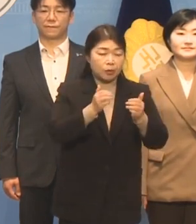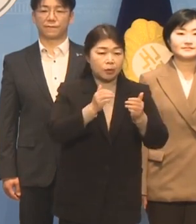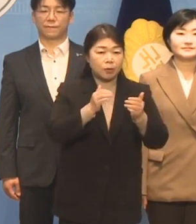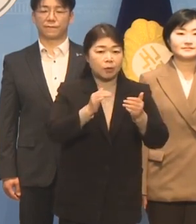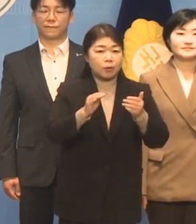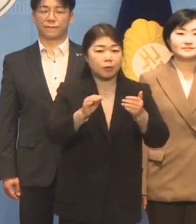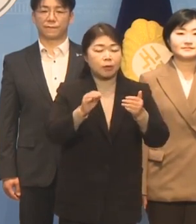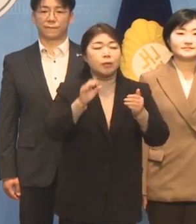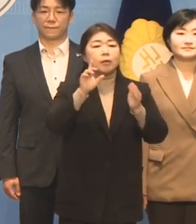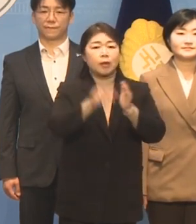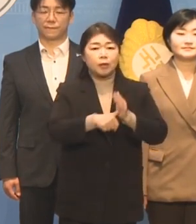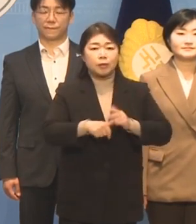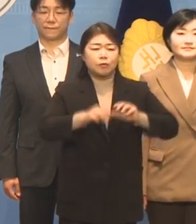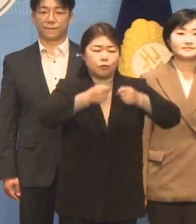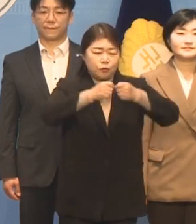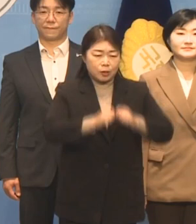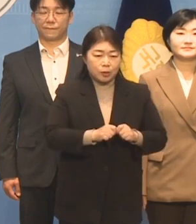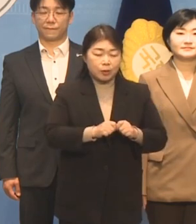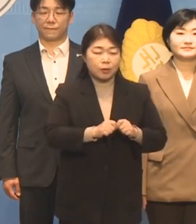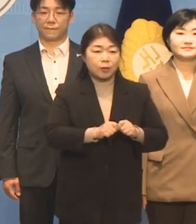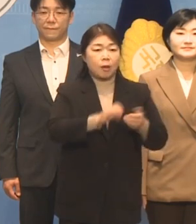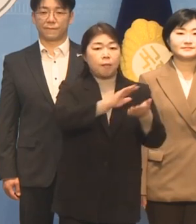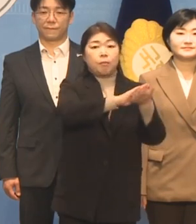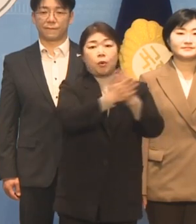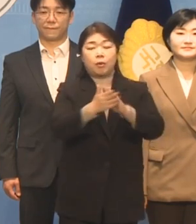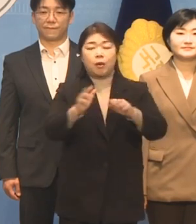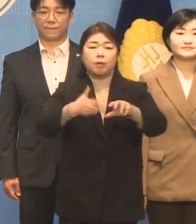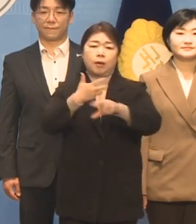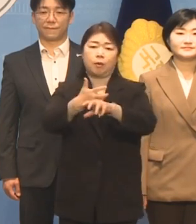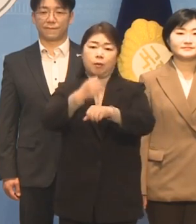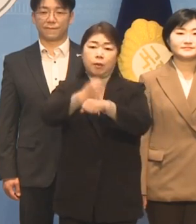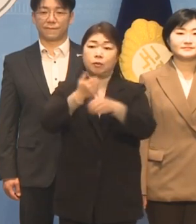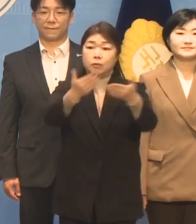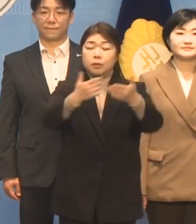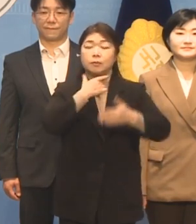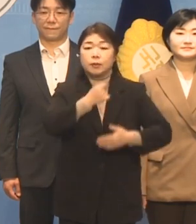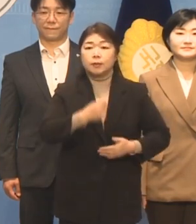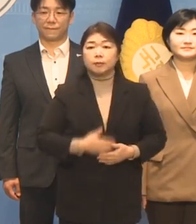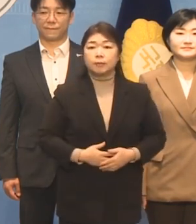구체적인 변화와 개혁을 만들어내겠다고 약속드립니다.